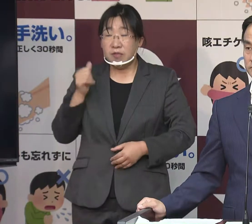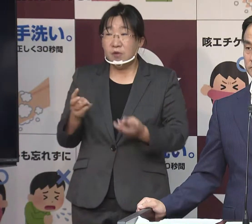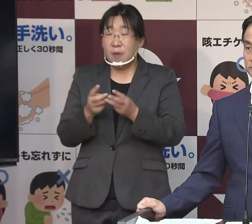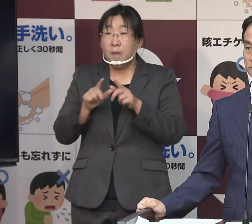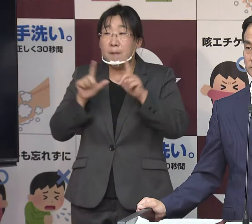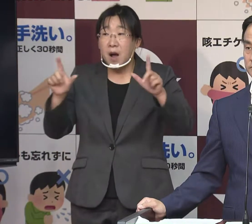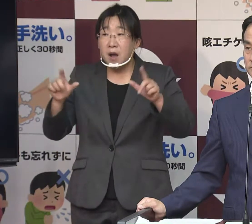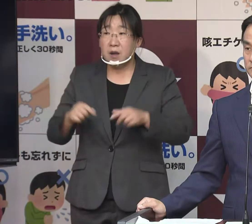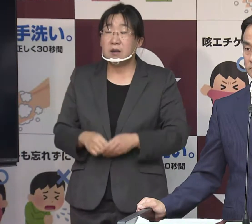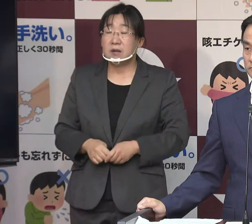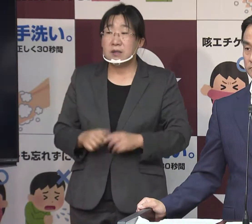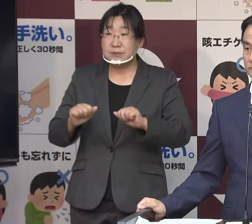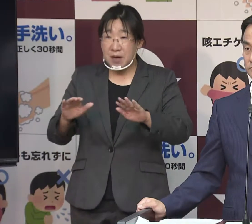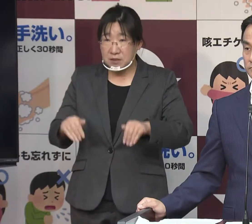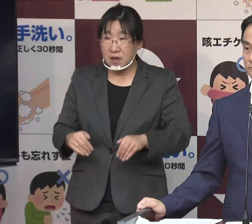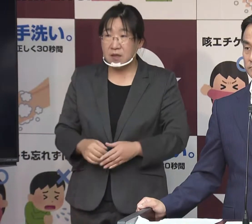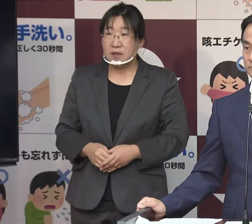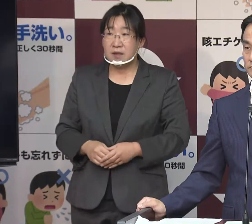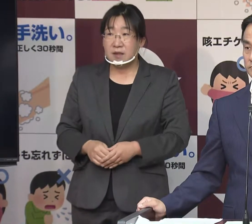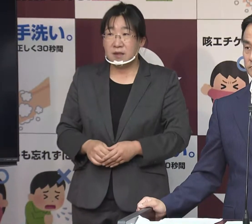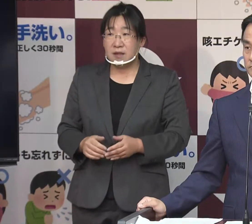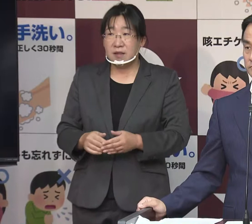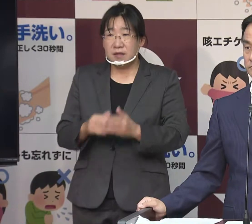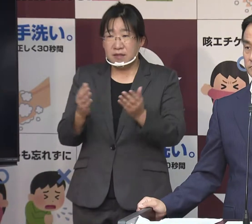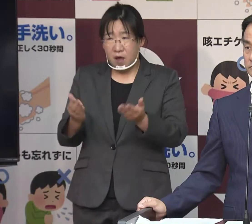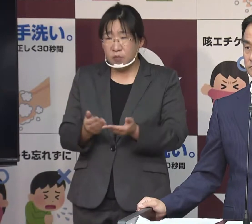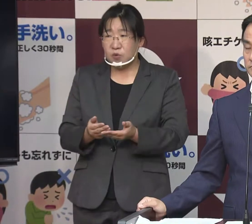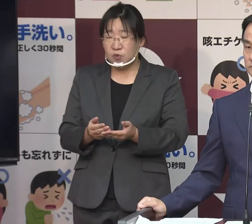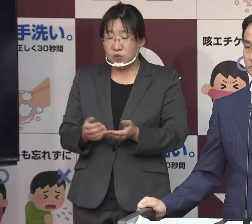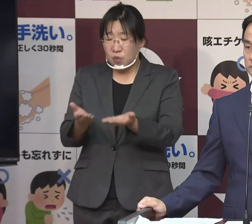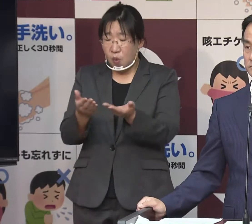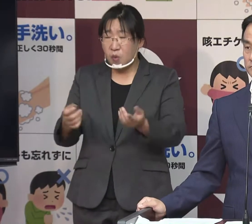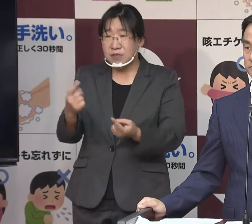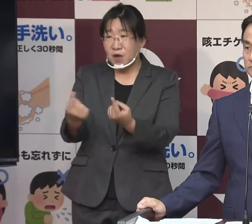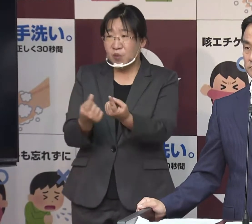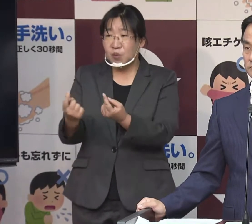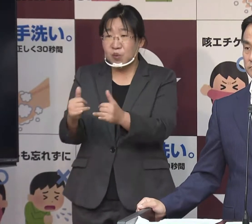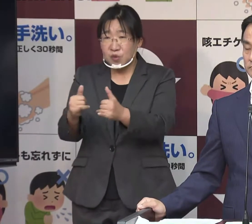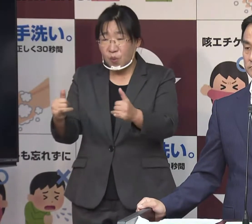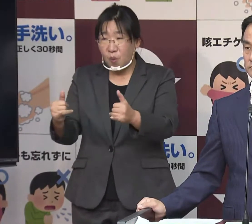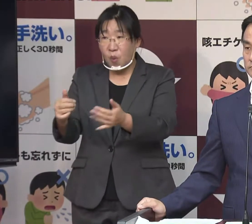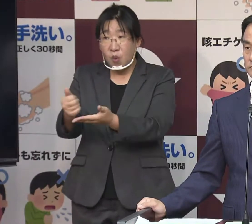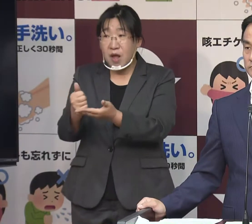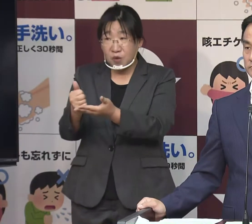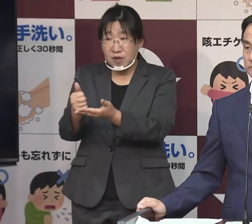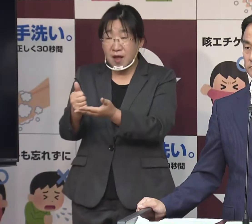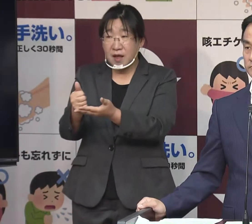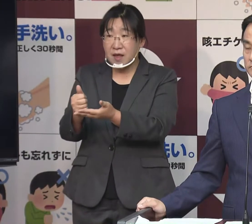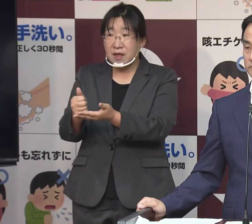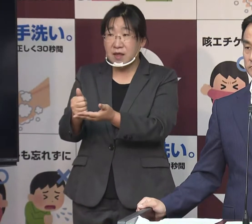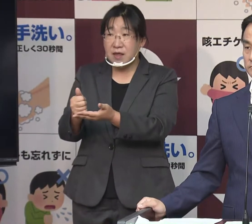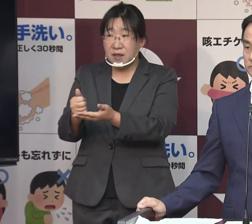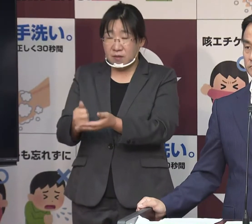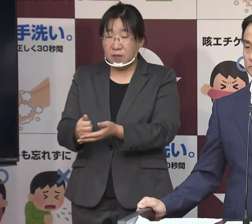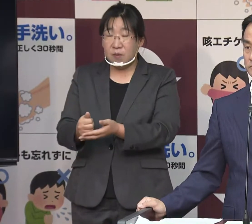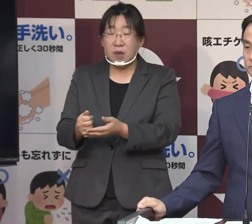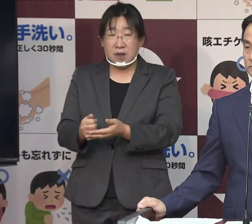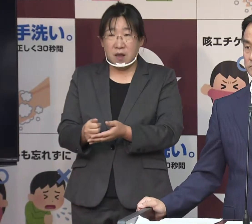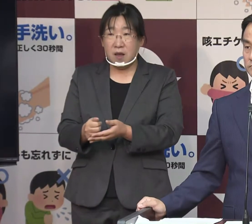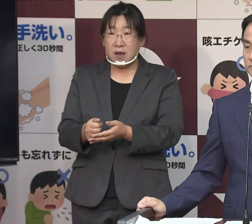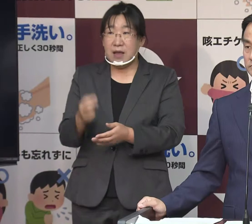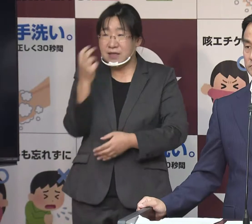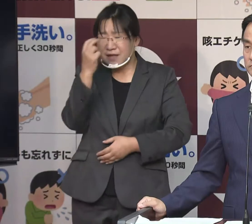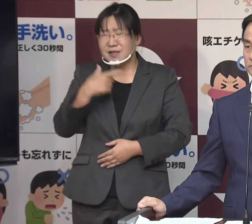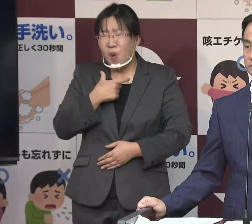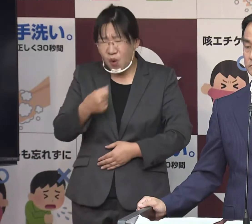話番号を公開すると、多分利用者のお客さんの方からこう自分の検査してほしいっていう電話が相当来